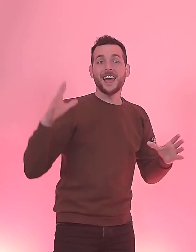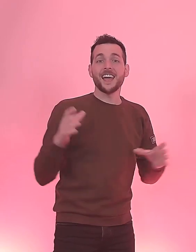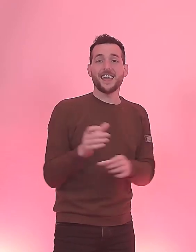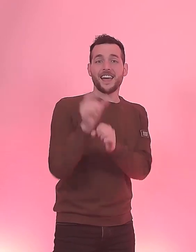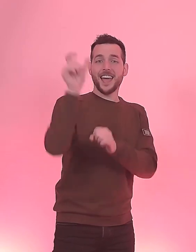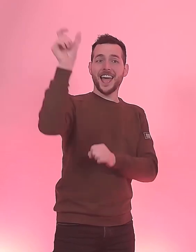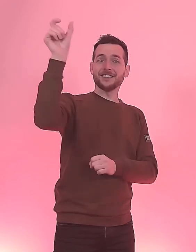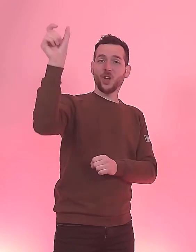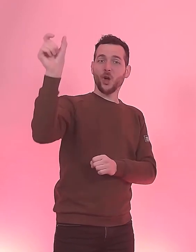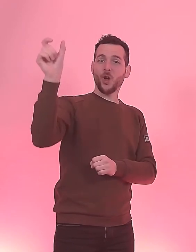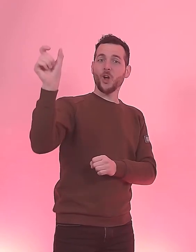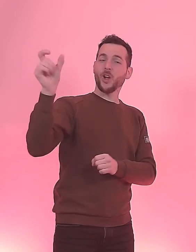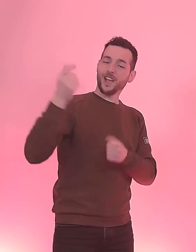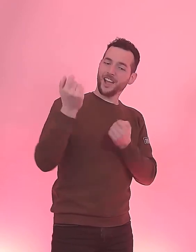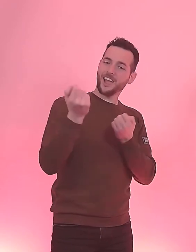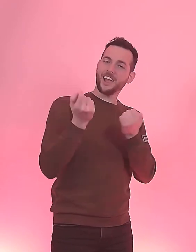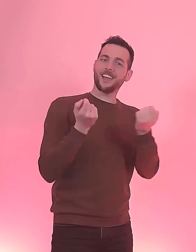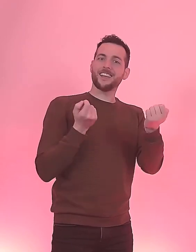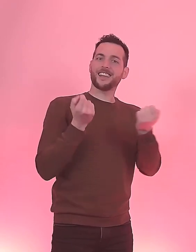7